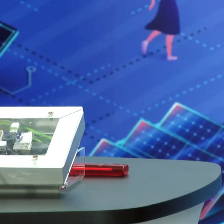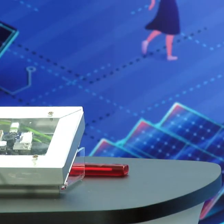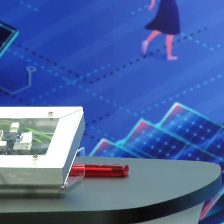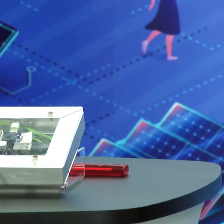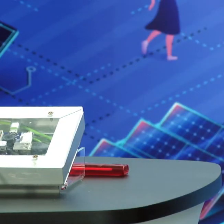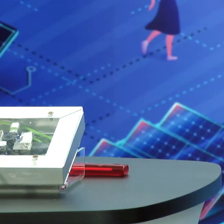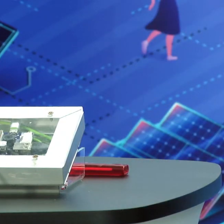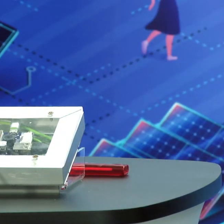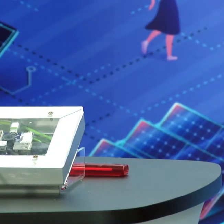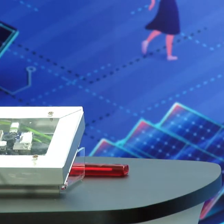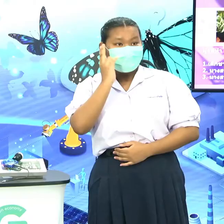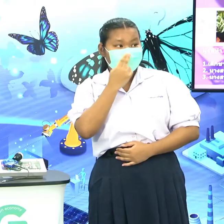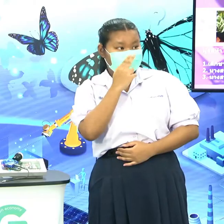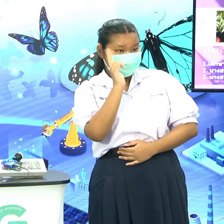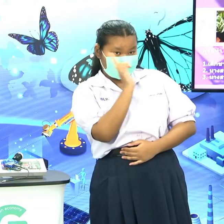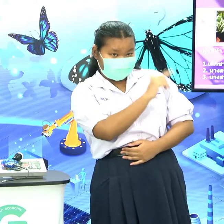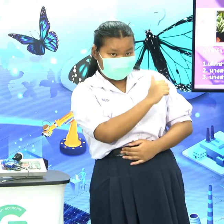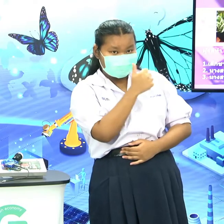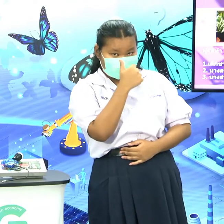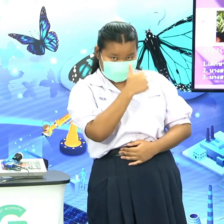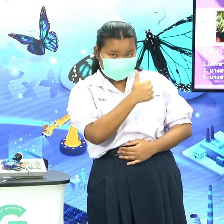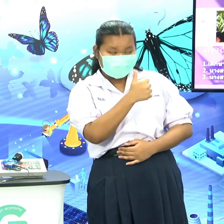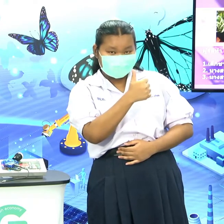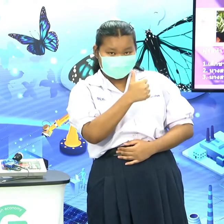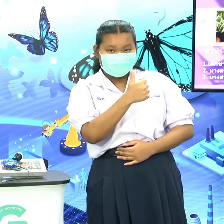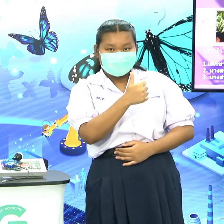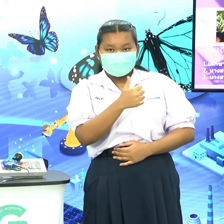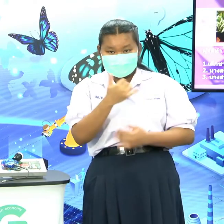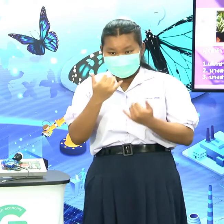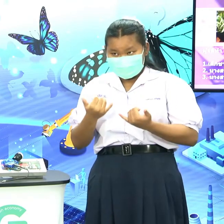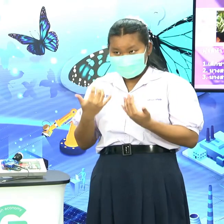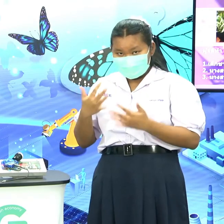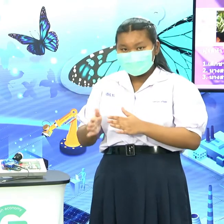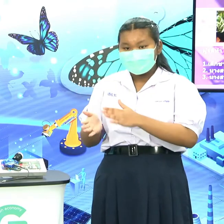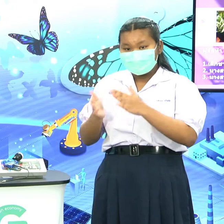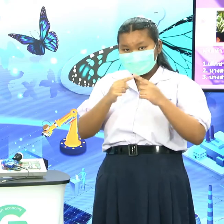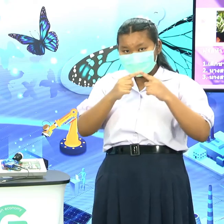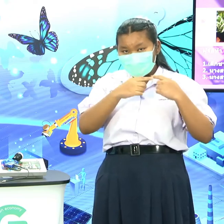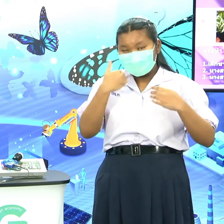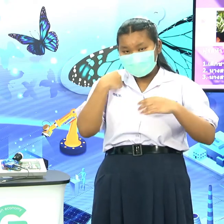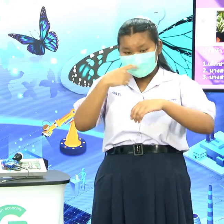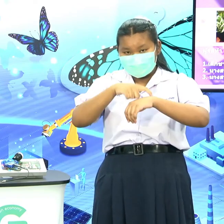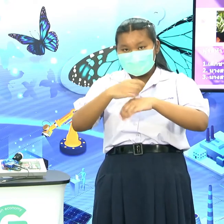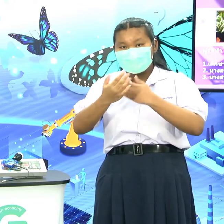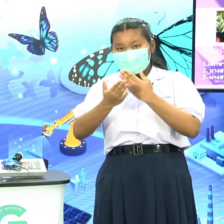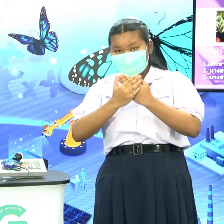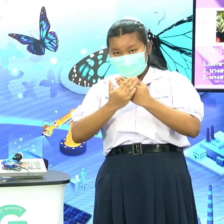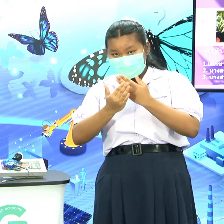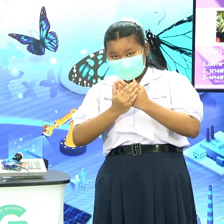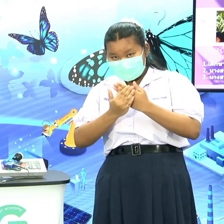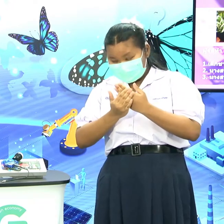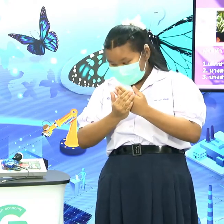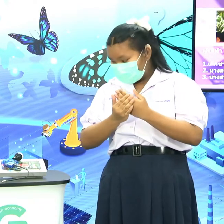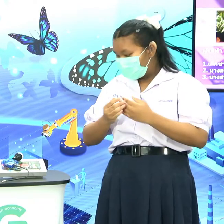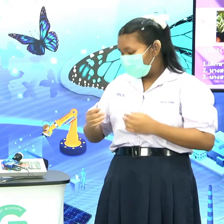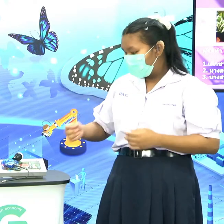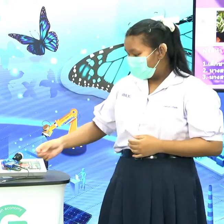จากการเคาะประตูก็คนหูหนวกก็จะสามารถมองเห็นจากไฟกระพริบที่แจ้งเตือนค่ะส่วนฟังก์ชันที่2ก็จะเป็นเรื่องของการแจ้